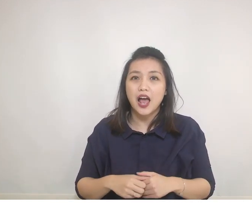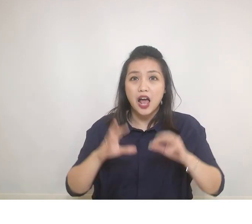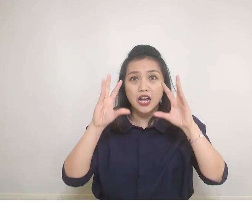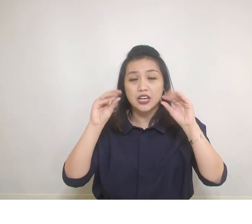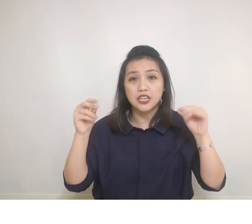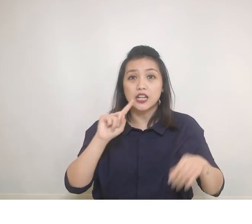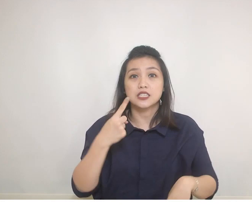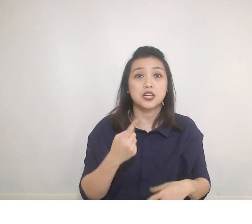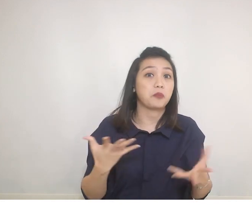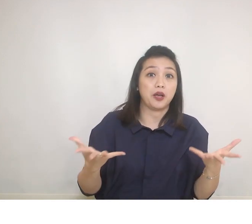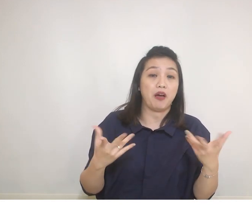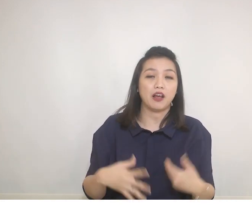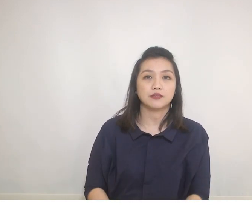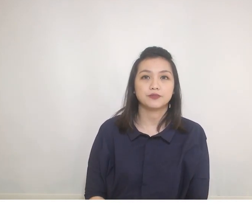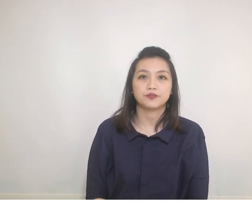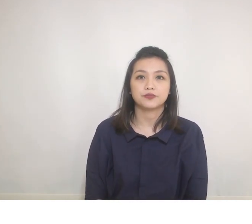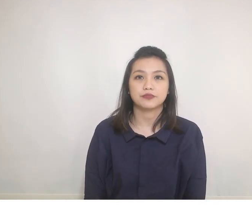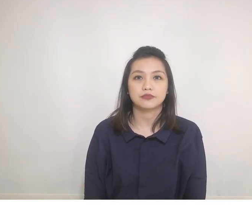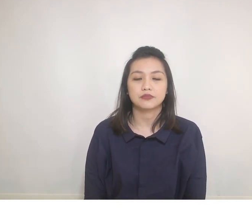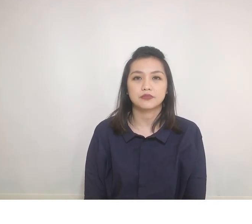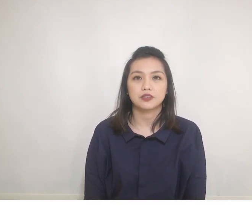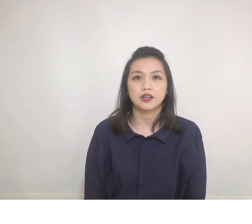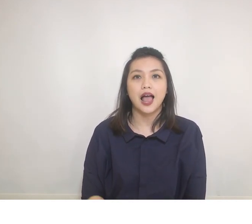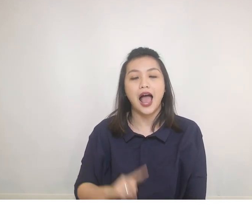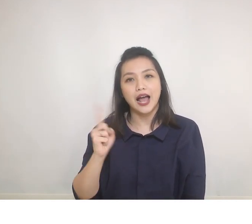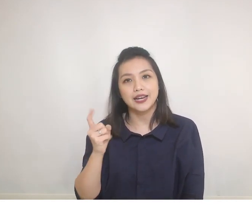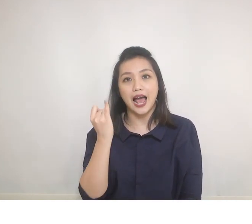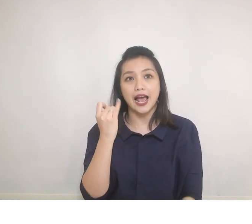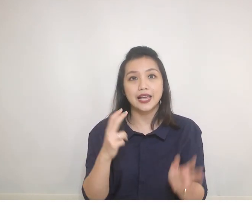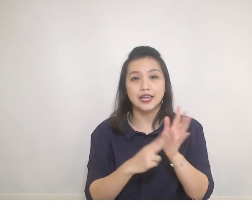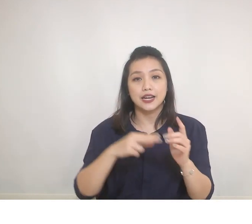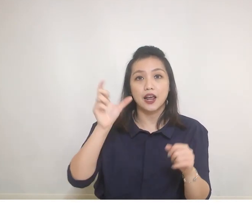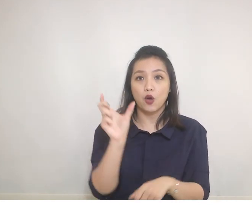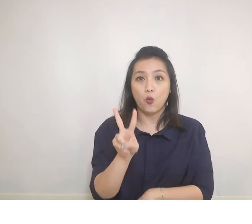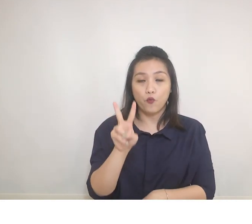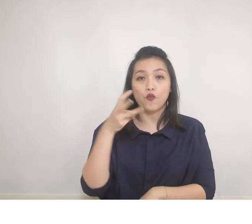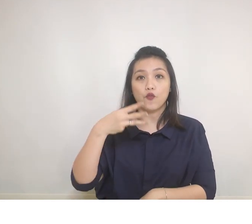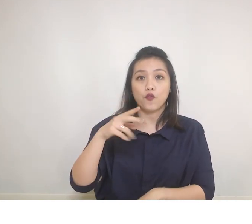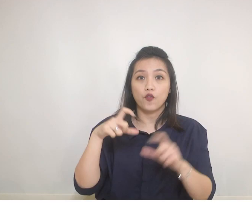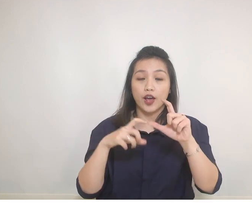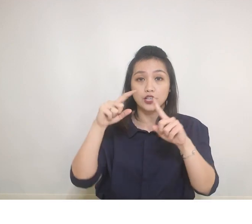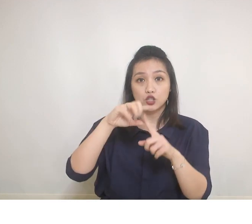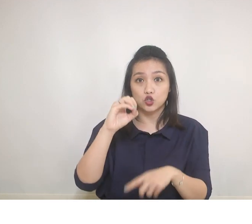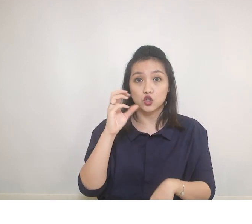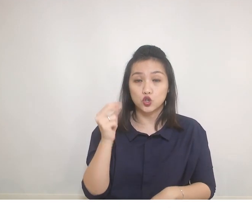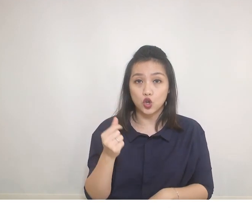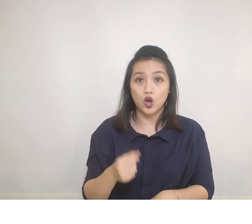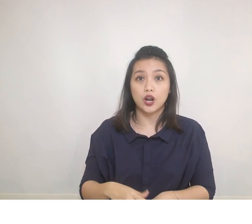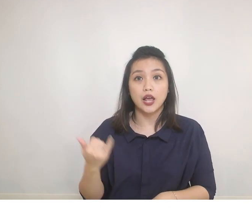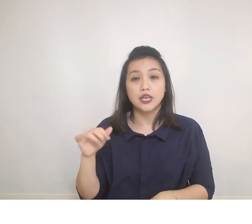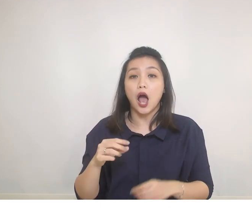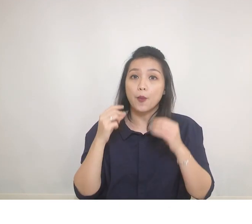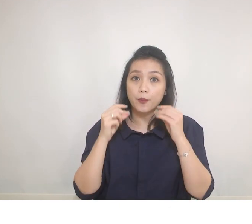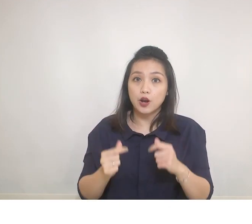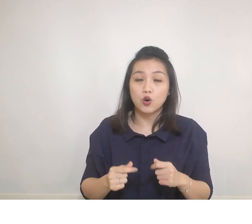keseluruhan itu. Keseluruhan pabriknya itu. Uang yang lebih banyak. Iya. Iya, benar-benar kan? Iya. Jadi semua digenapi sama Tuhan